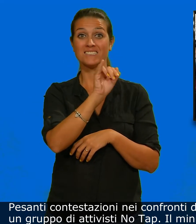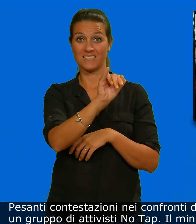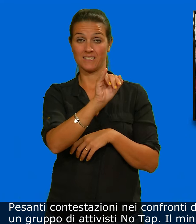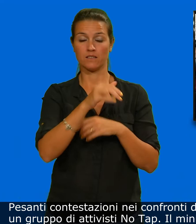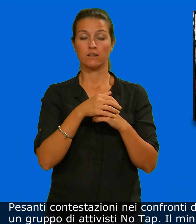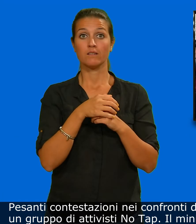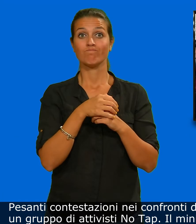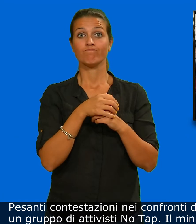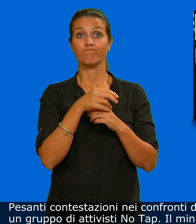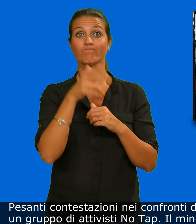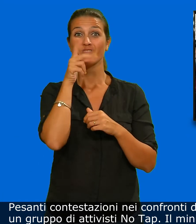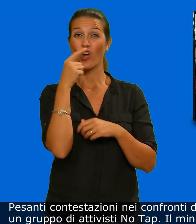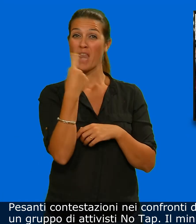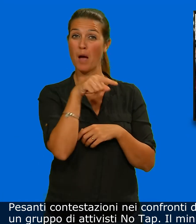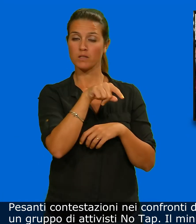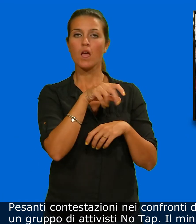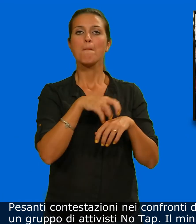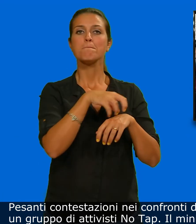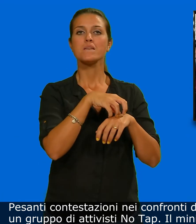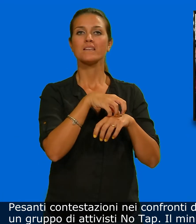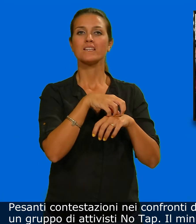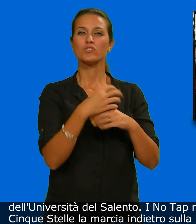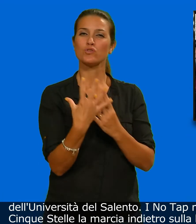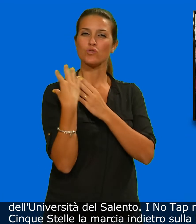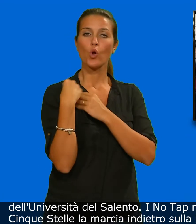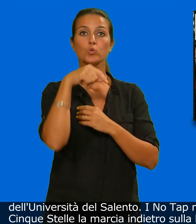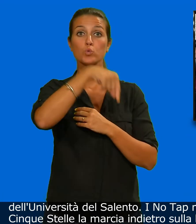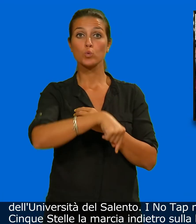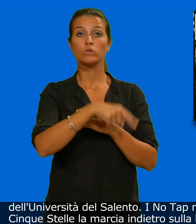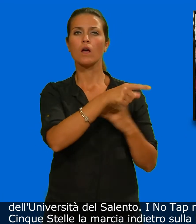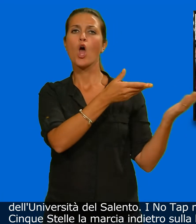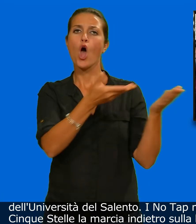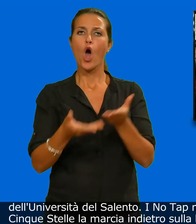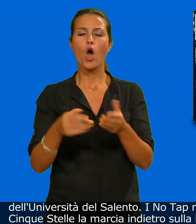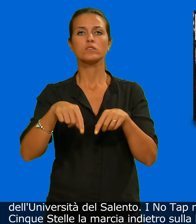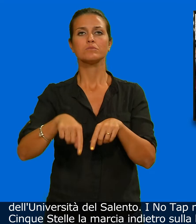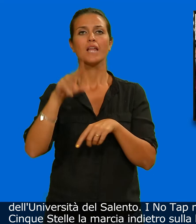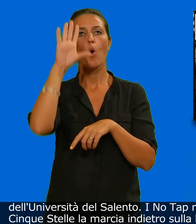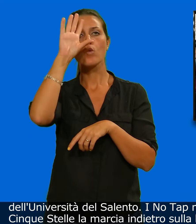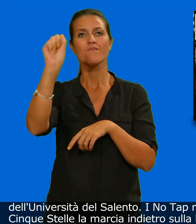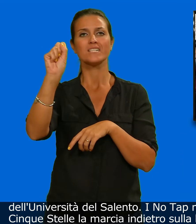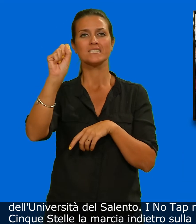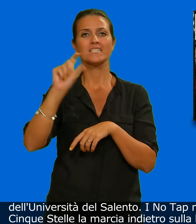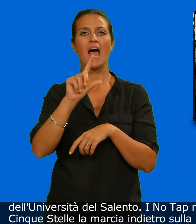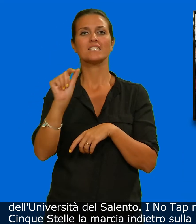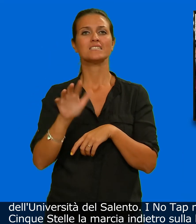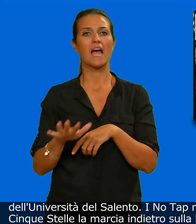il ministro per il sud era ospite dell'università del salento i no tav